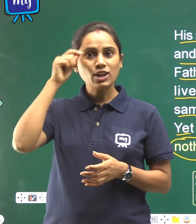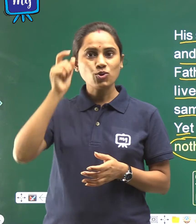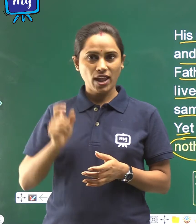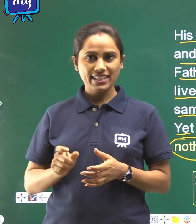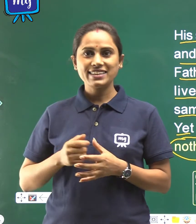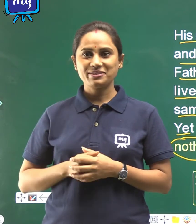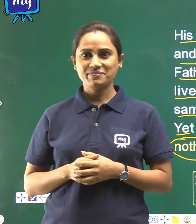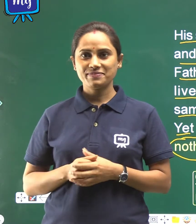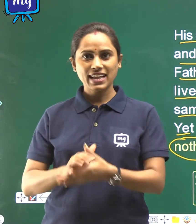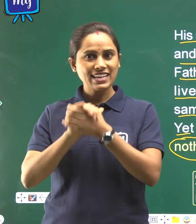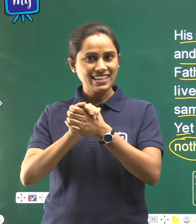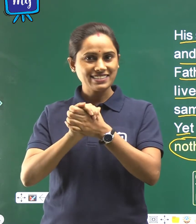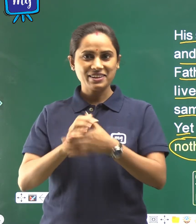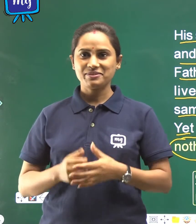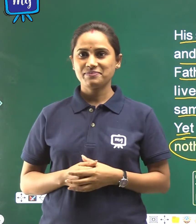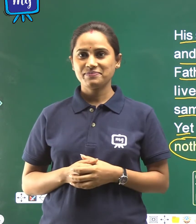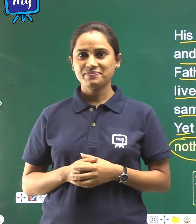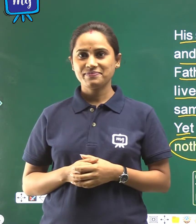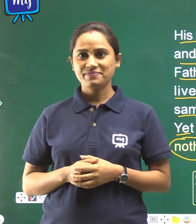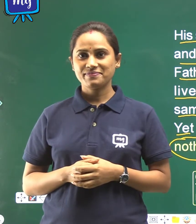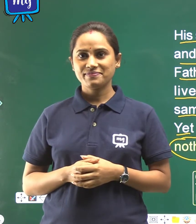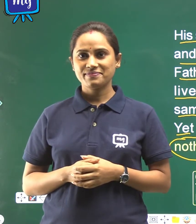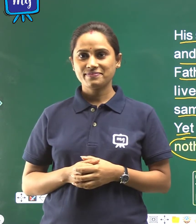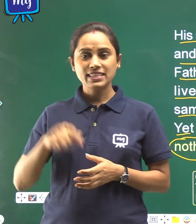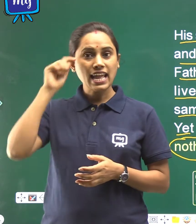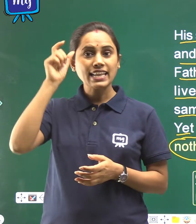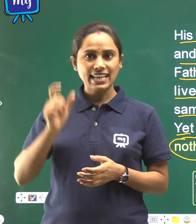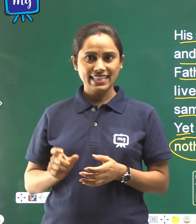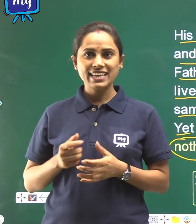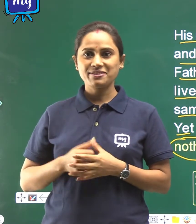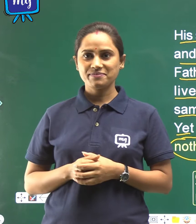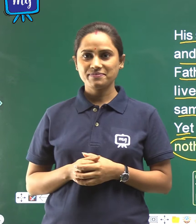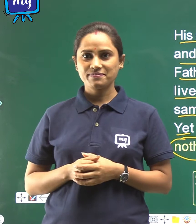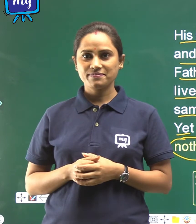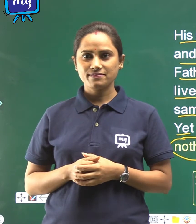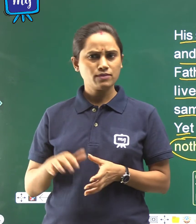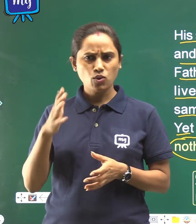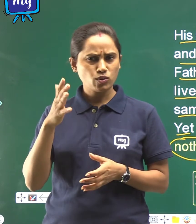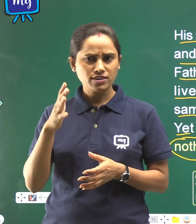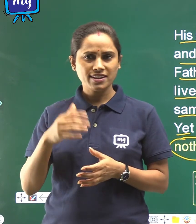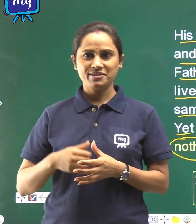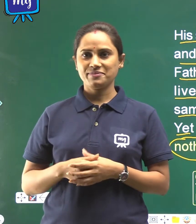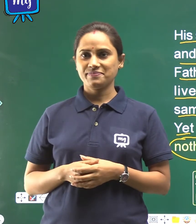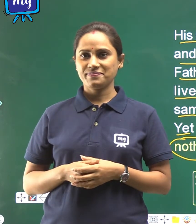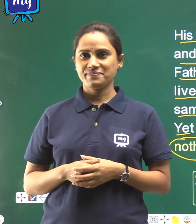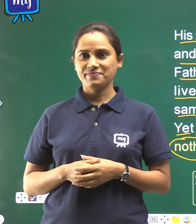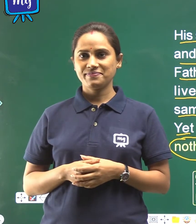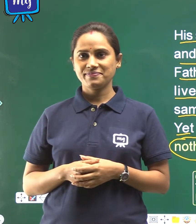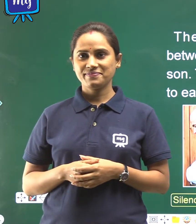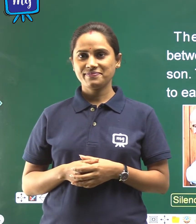Together, साथ साथ. Nothing, कुछ नहीं.